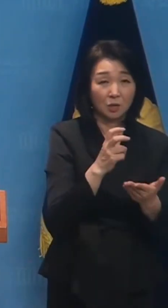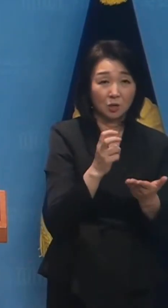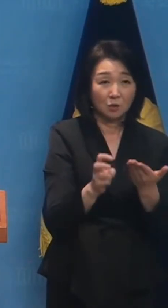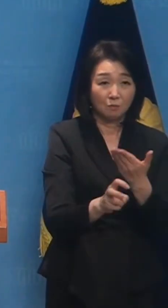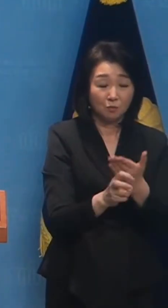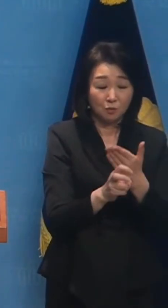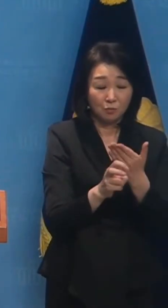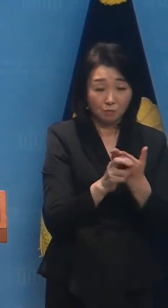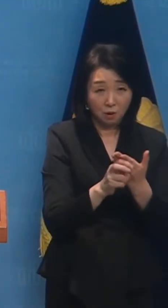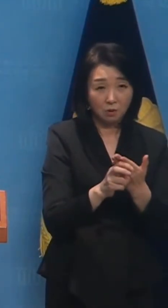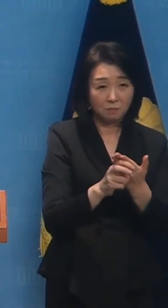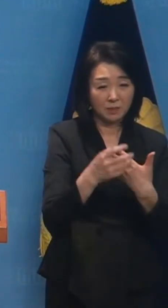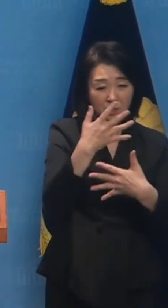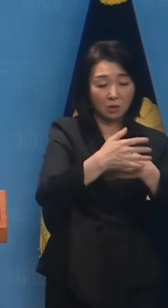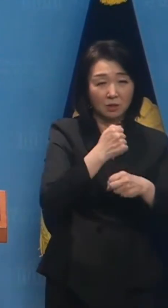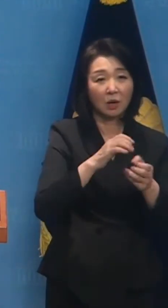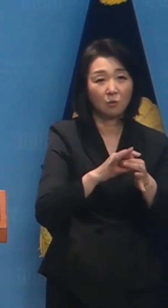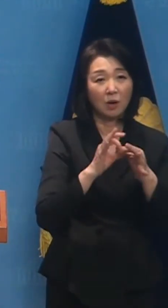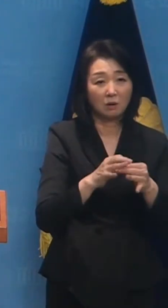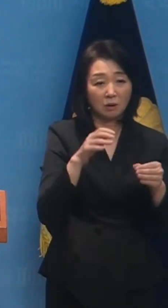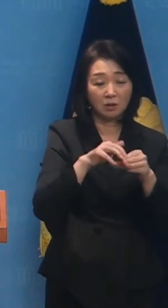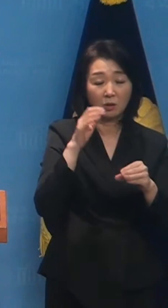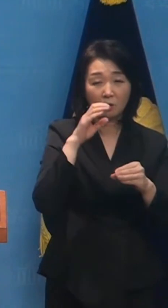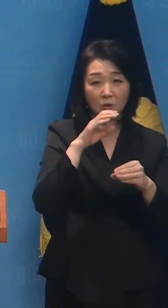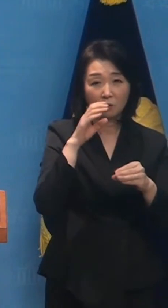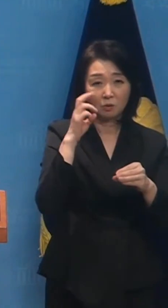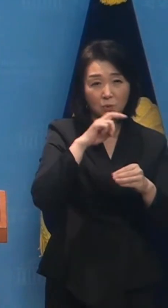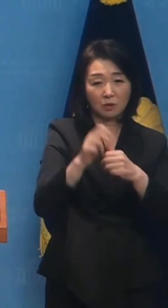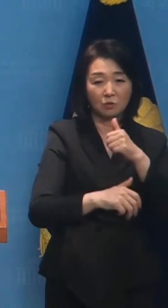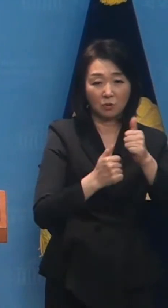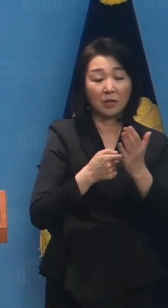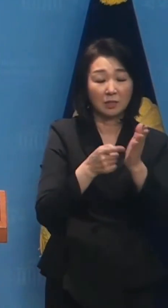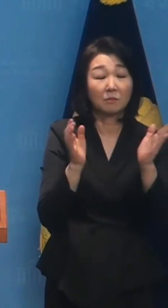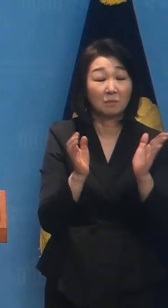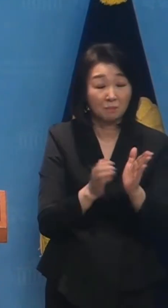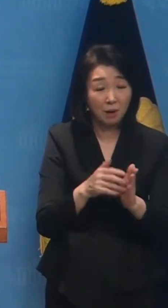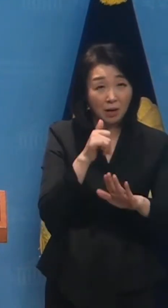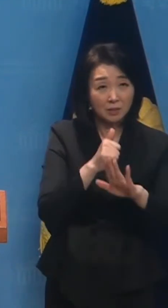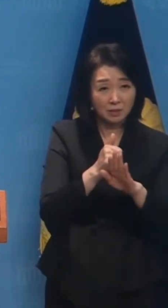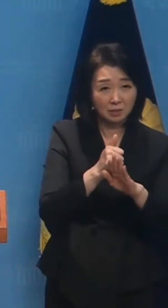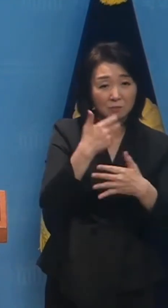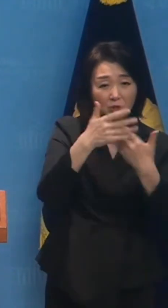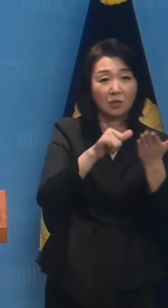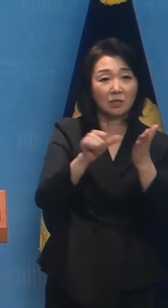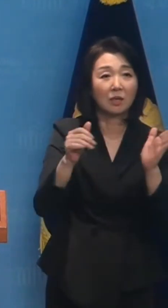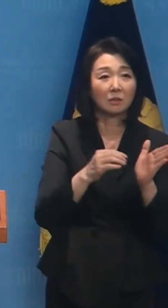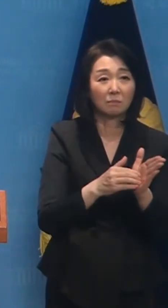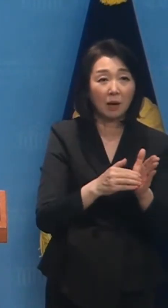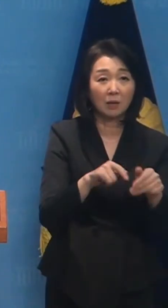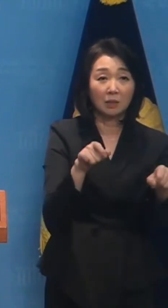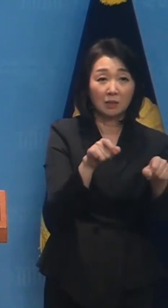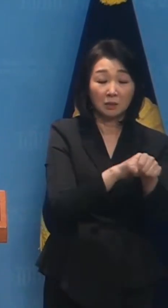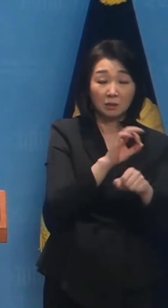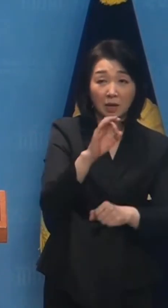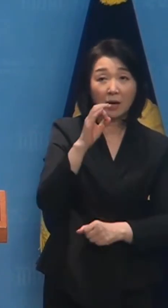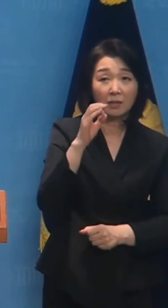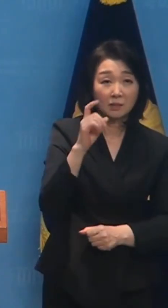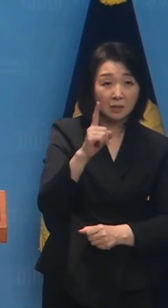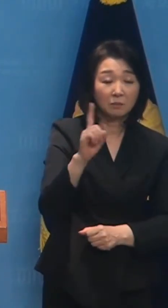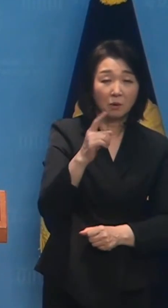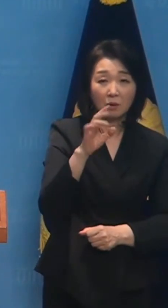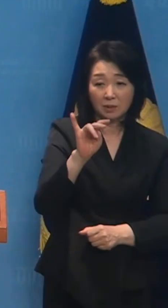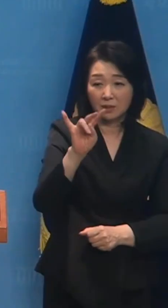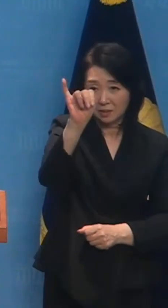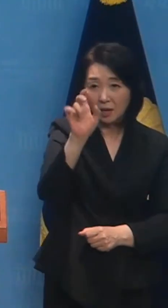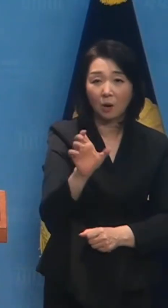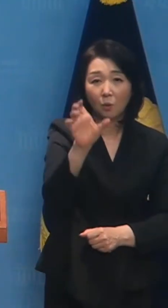콘텐츠 관련하여 선관위 신고로 인해 즉각적인 콘텐츠 삭제가 이루어졌습니다. 특정 계정은 인스타그램에 올린 후보